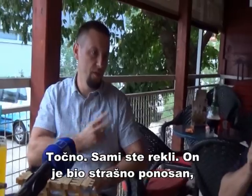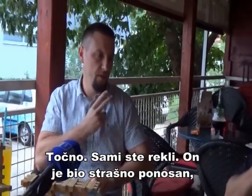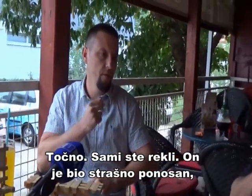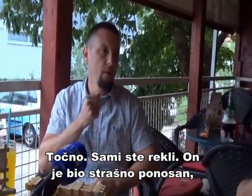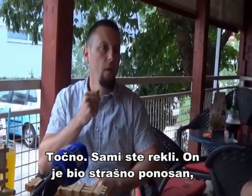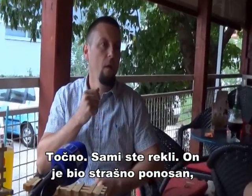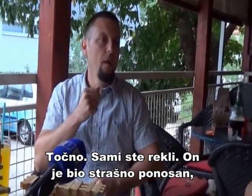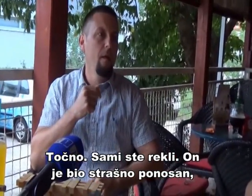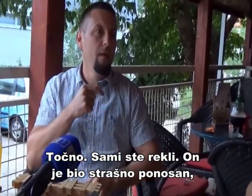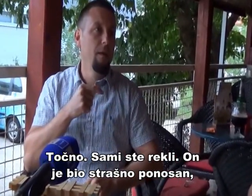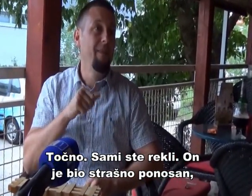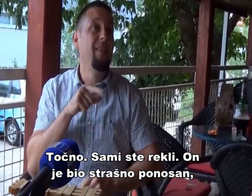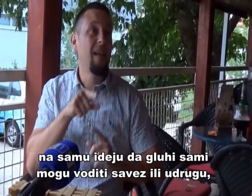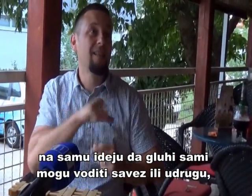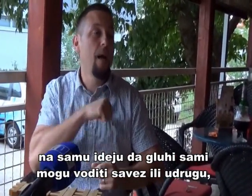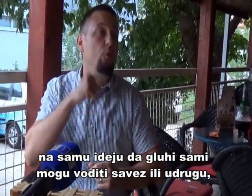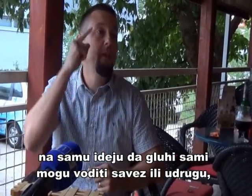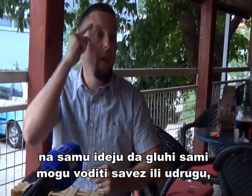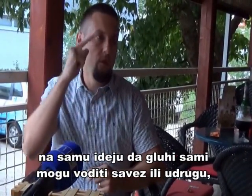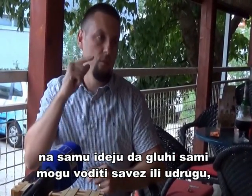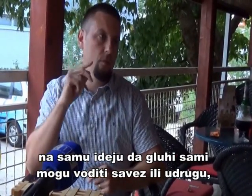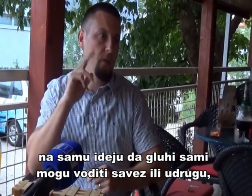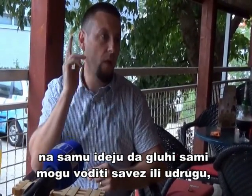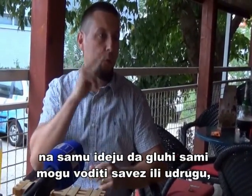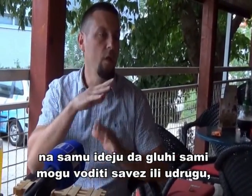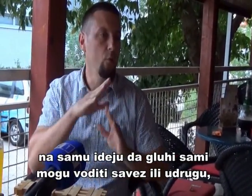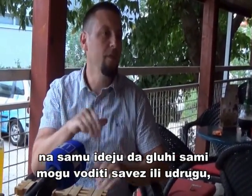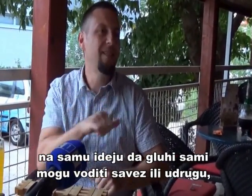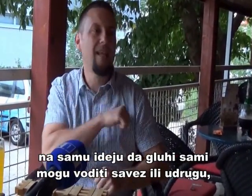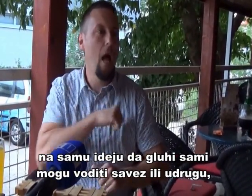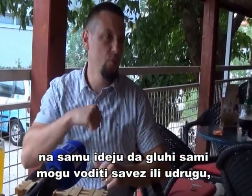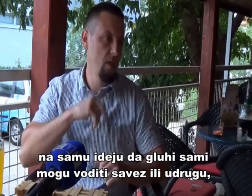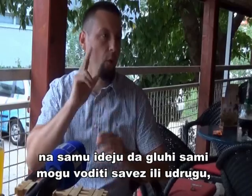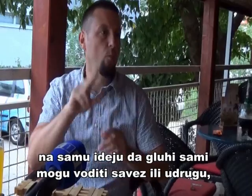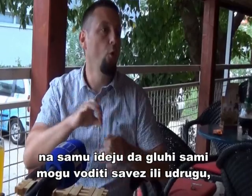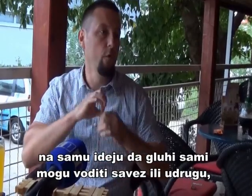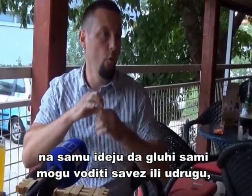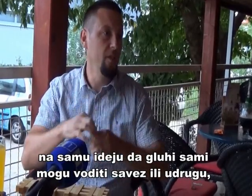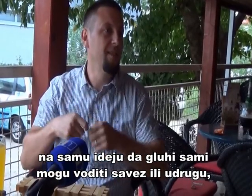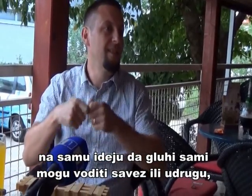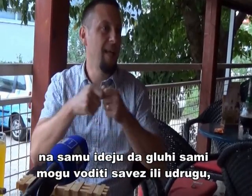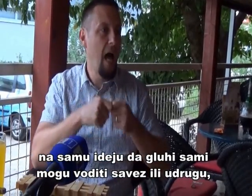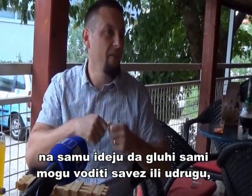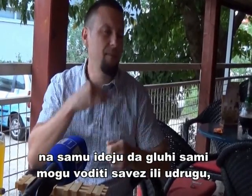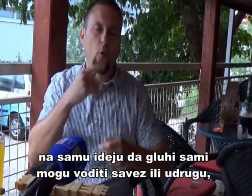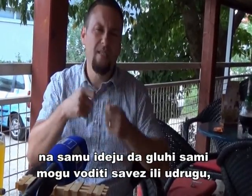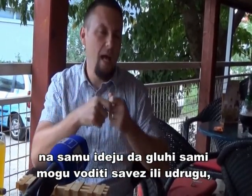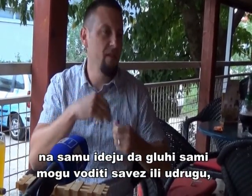ponosan na samu ideju da gluhi ljudi samostalno mogu voditi savez,